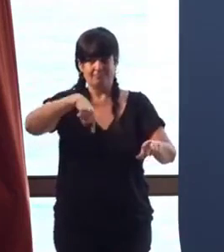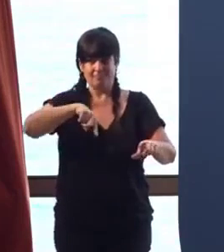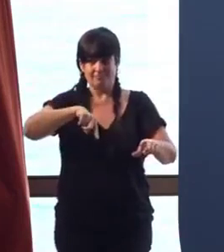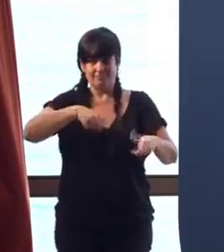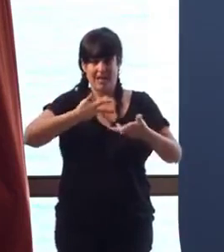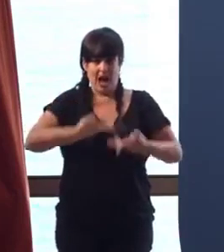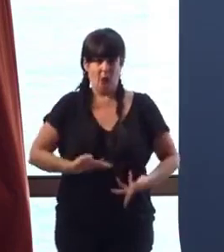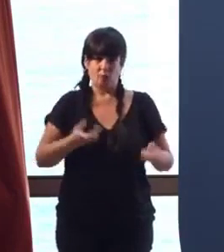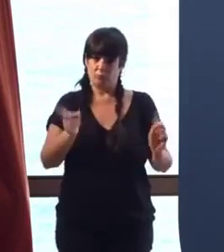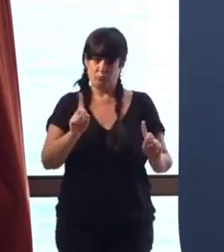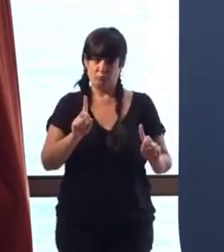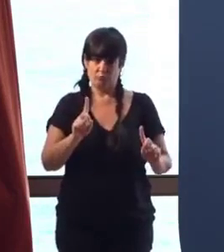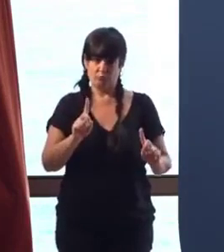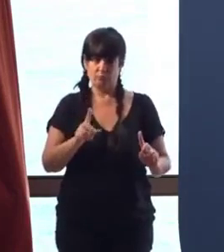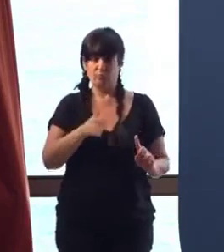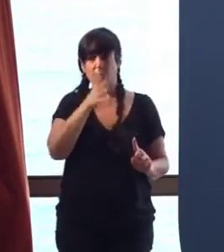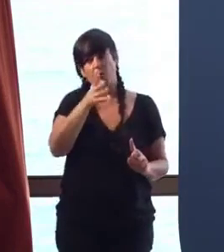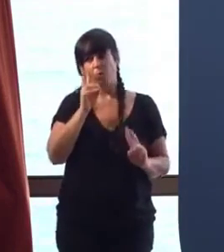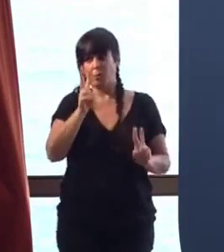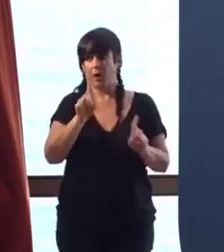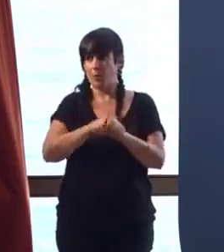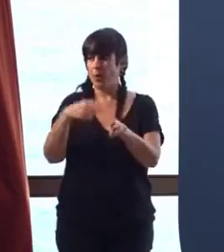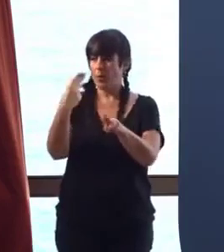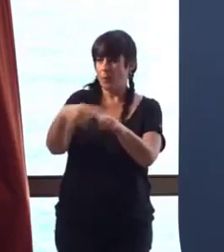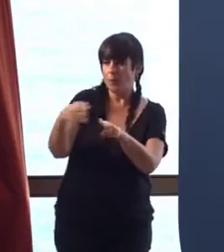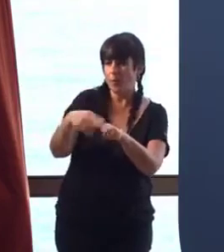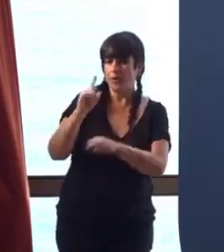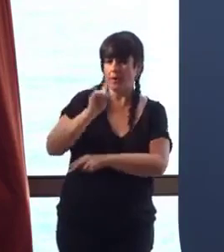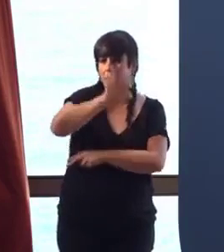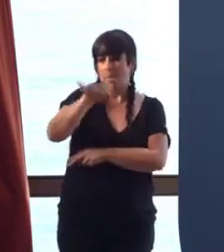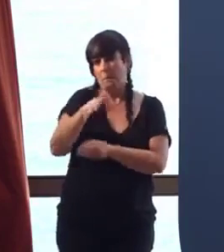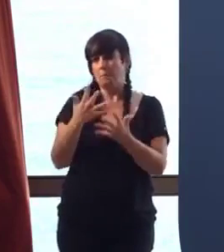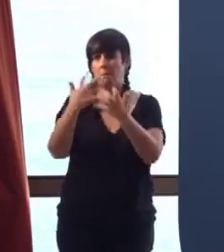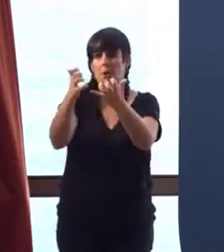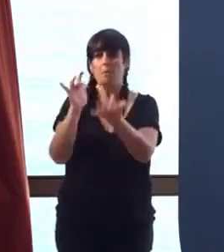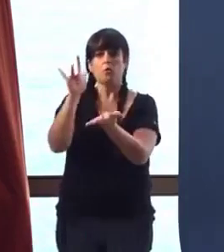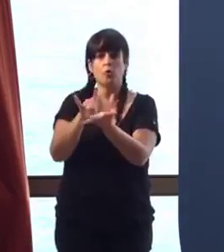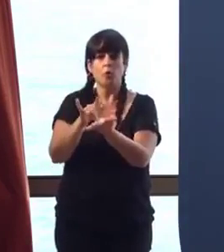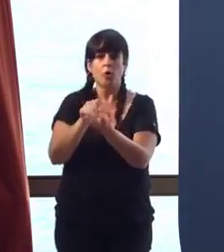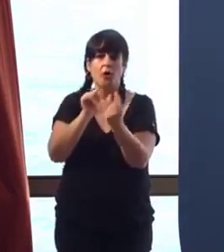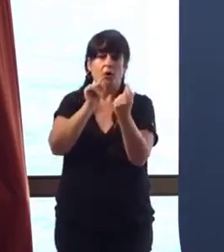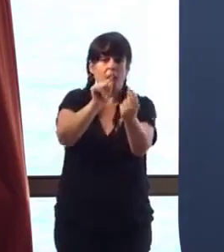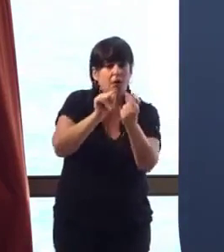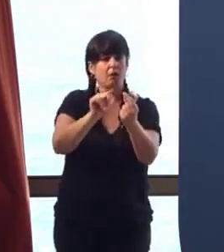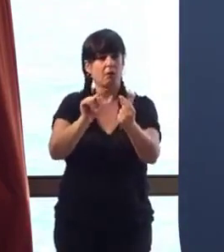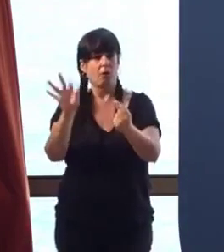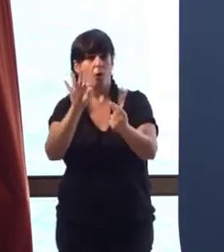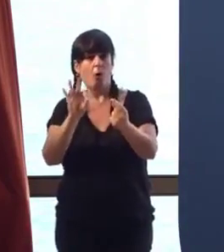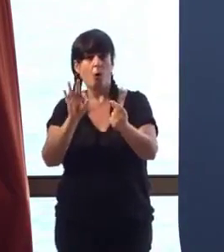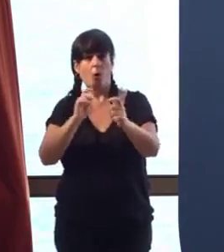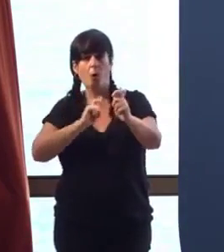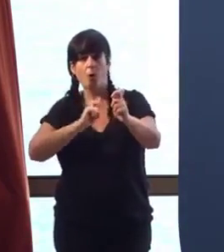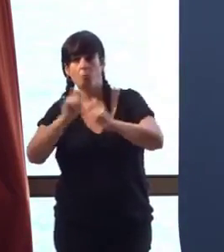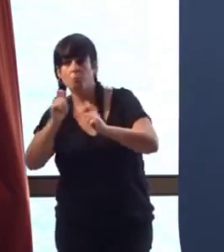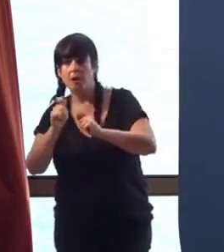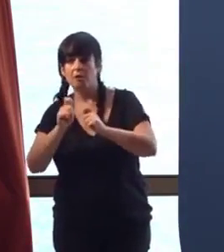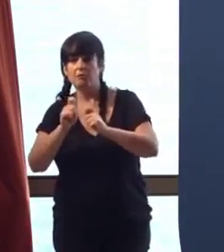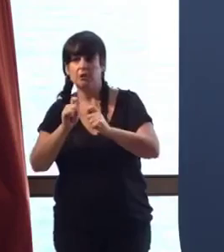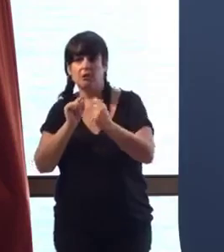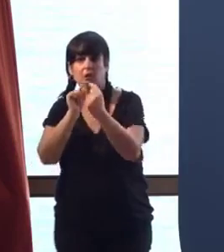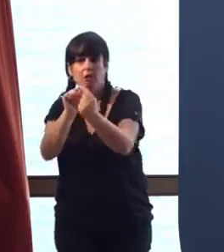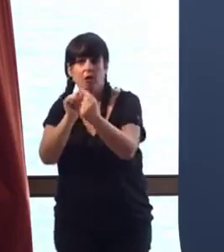creído nosotros mismos que la política es eso, que la política es estar en el Parlamento o discutir o reunir a tu equipo de prensa porque dicen que sales